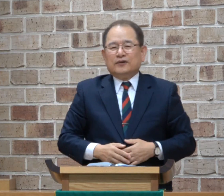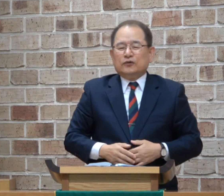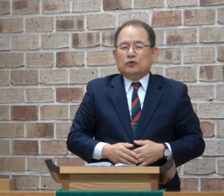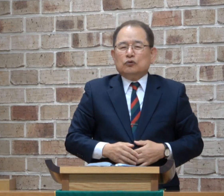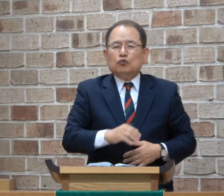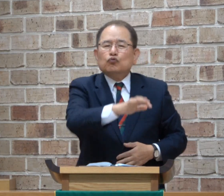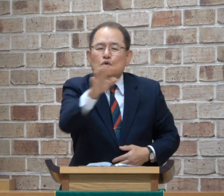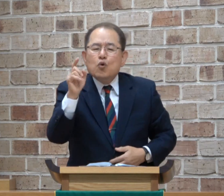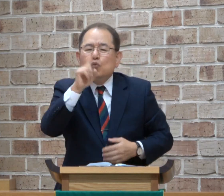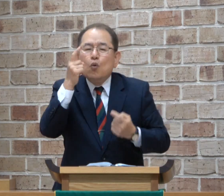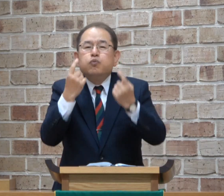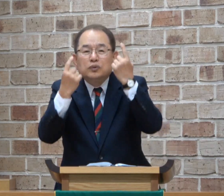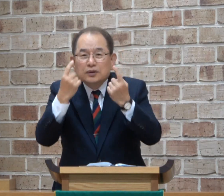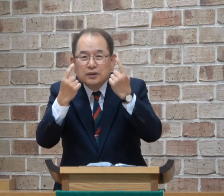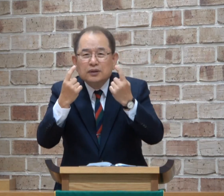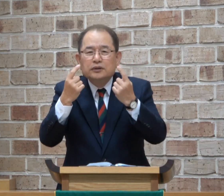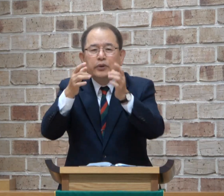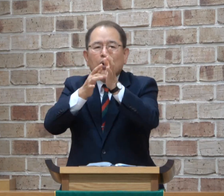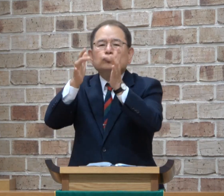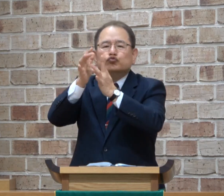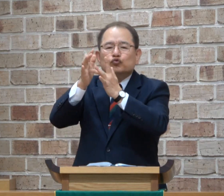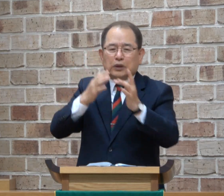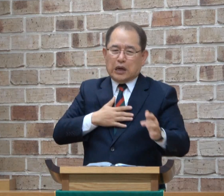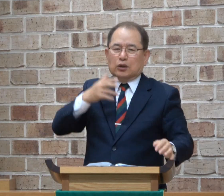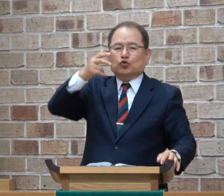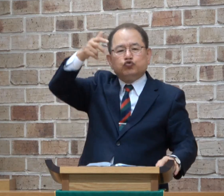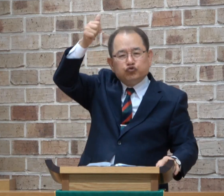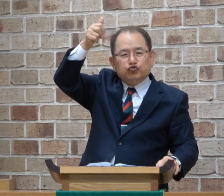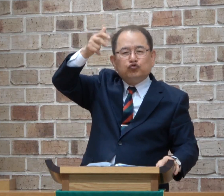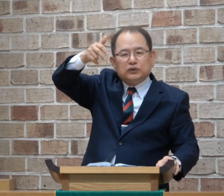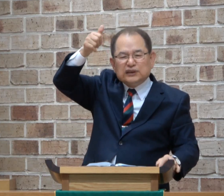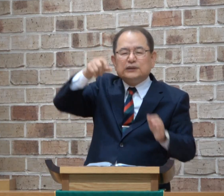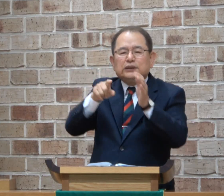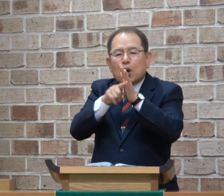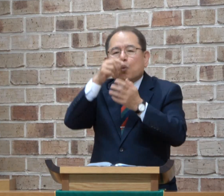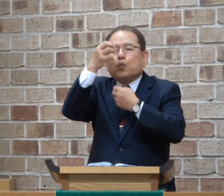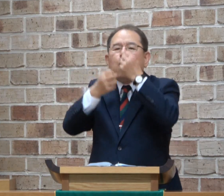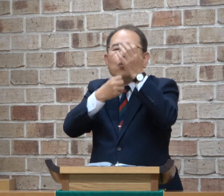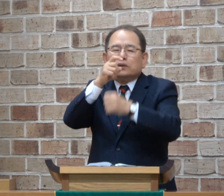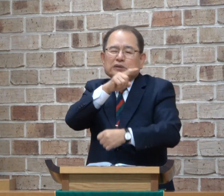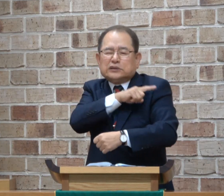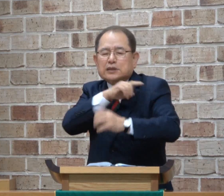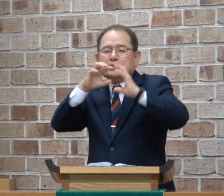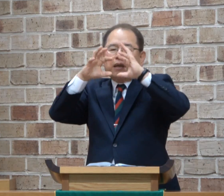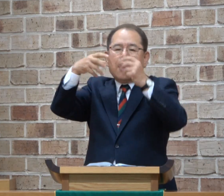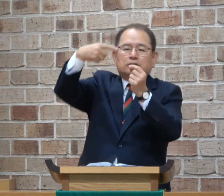무엇보다 예수님을 주로 고백한 것이 가장 세상에서 중요한